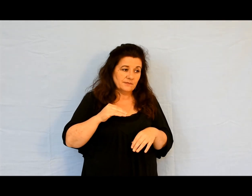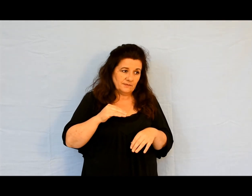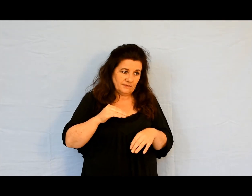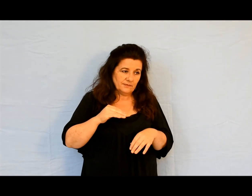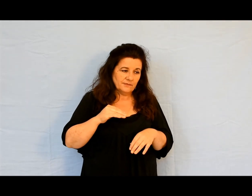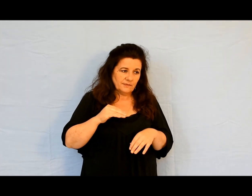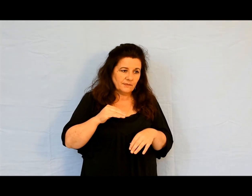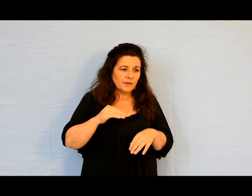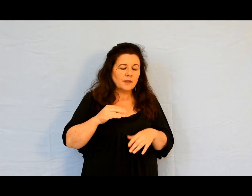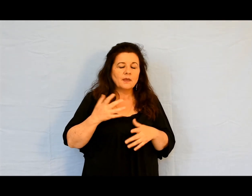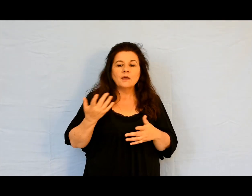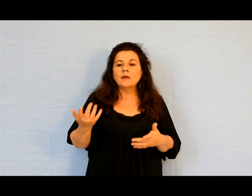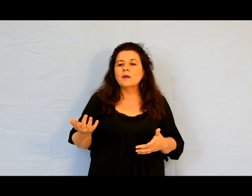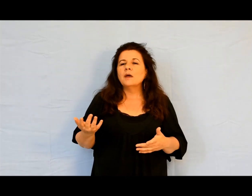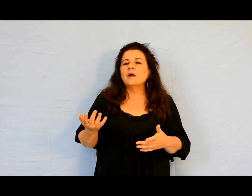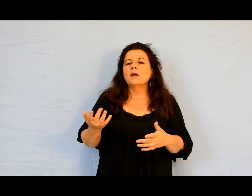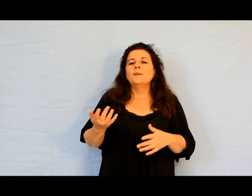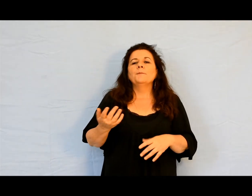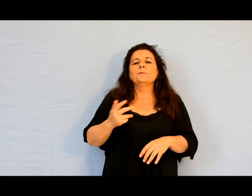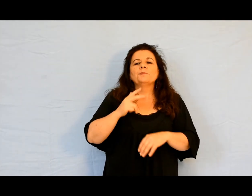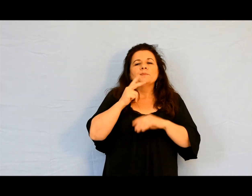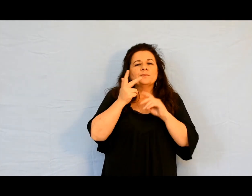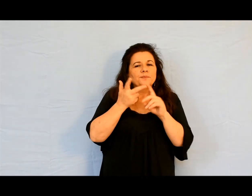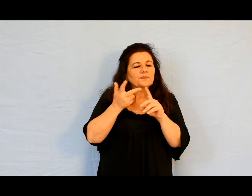Celui qui a reçu la semence dans les ronces,